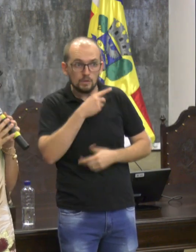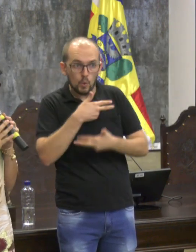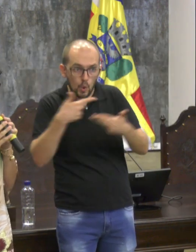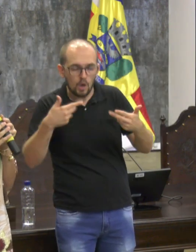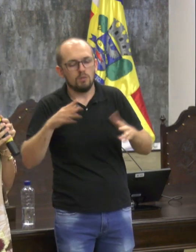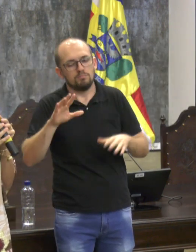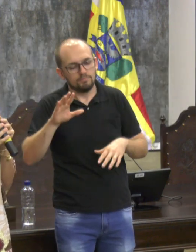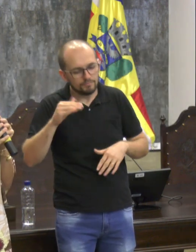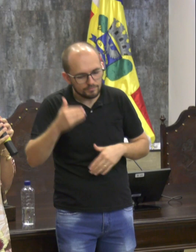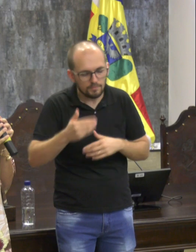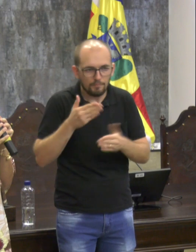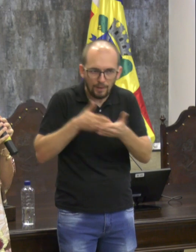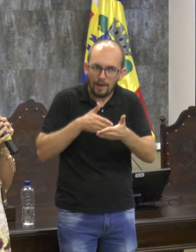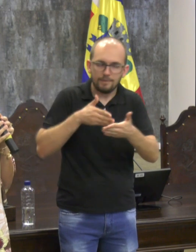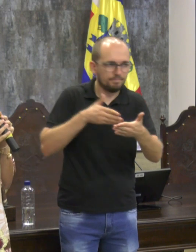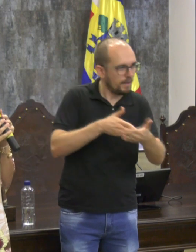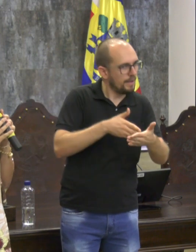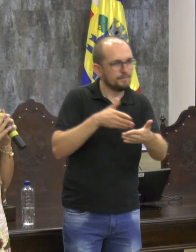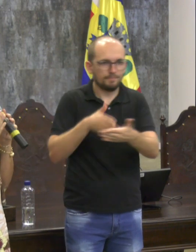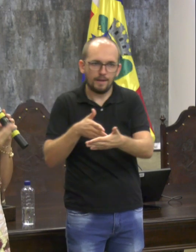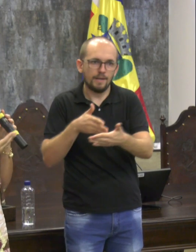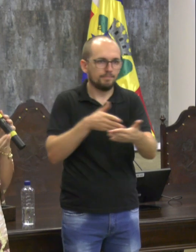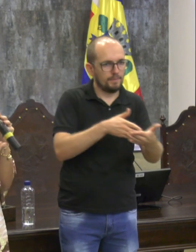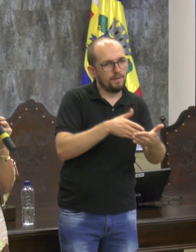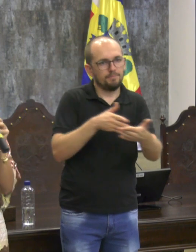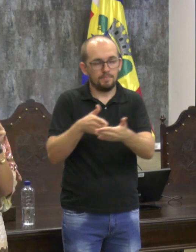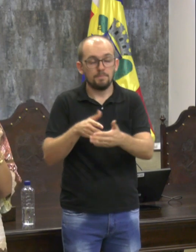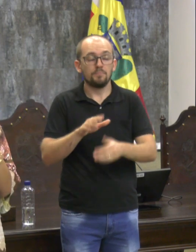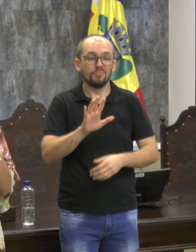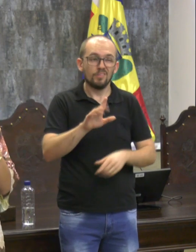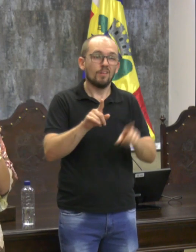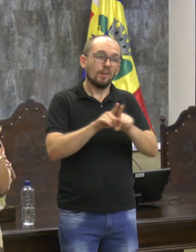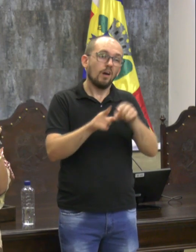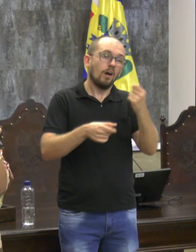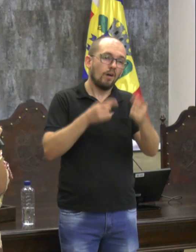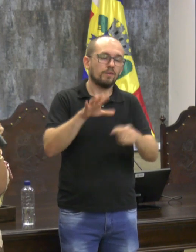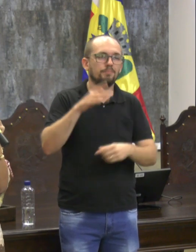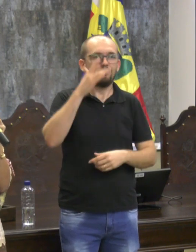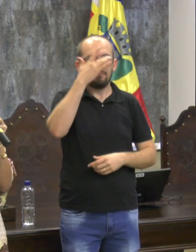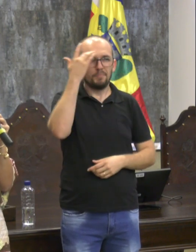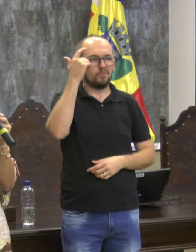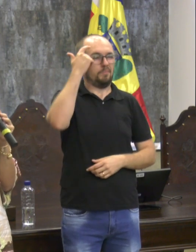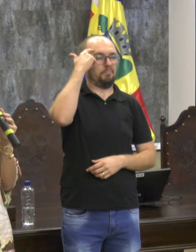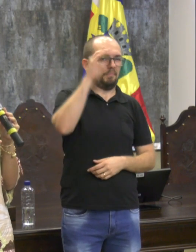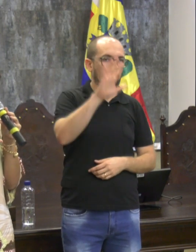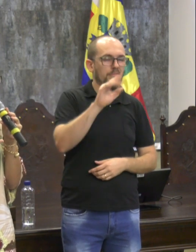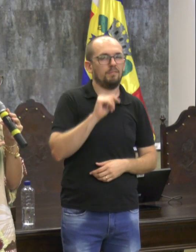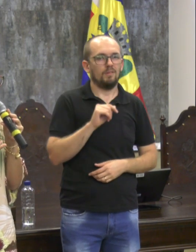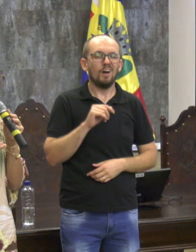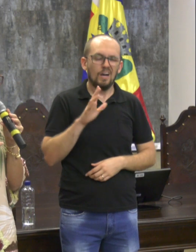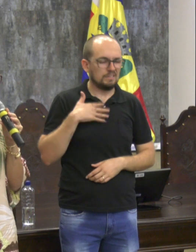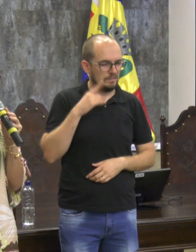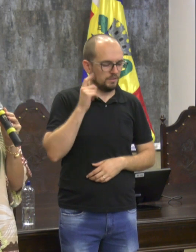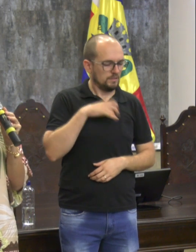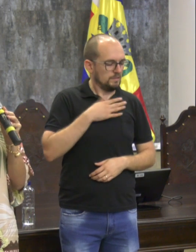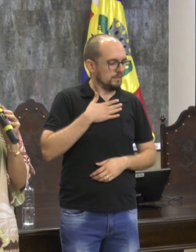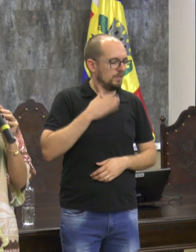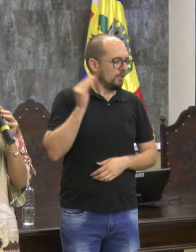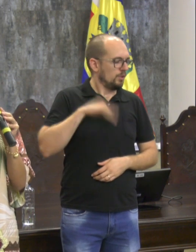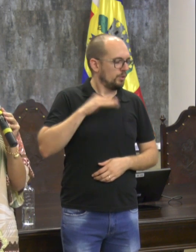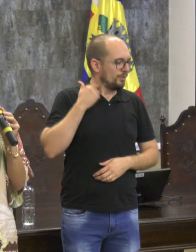nós íamos encontrando. E às vezes a gente vai dizer assim, poxa, mas é muito complicado,